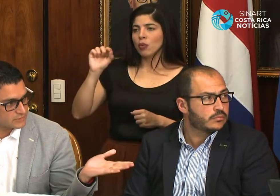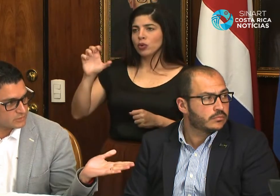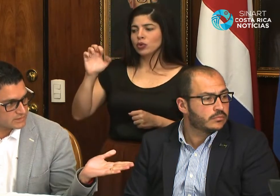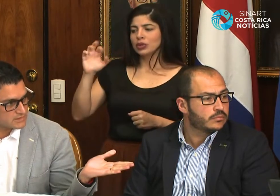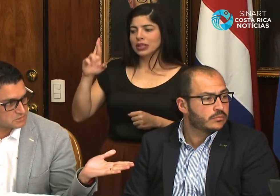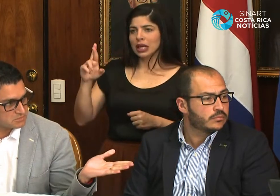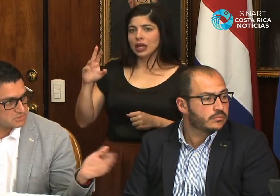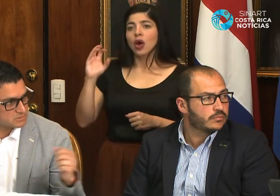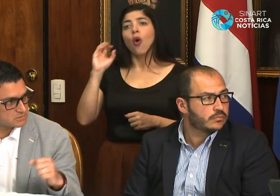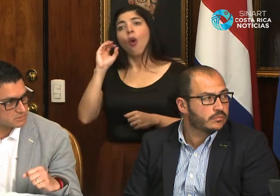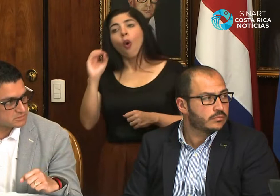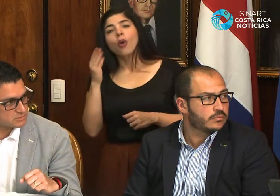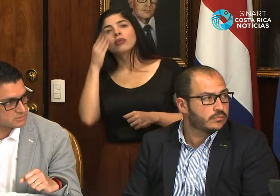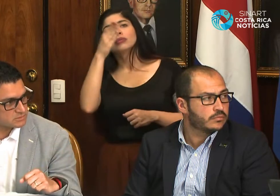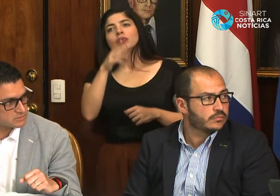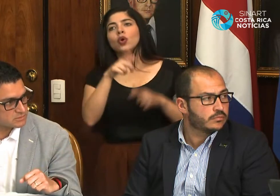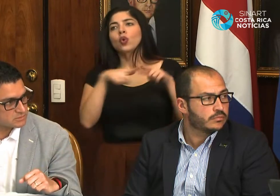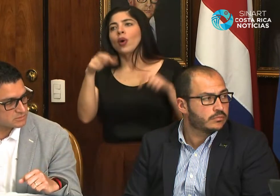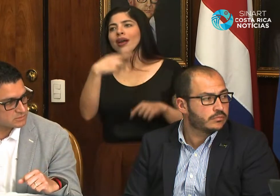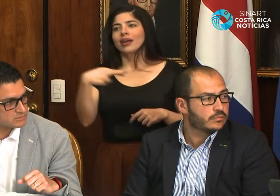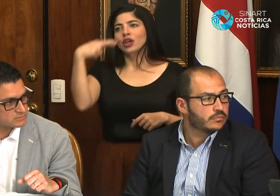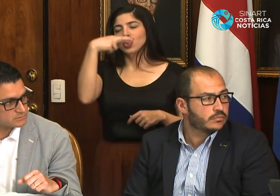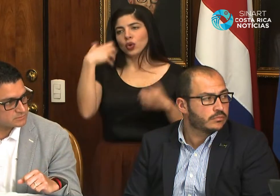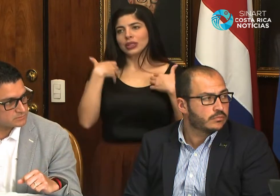bac.denuncias@misalud.go.cr. O las salas rectoras de salud también.